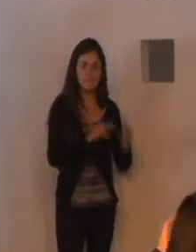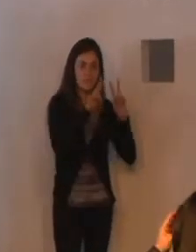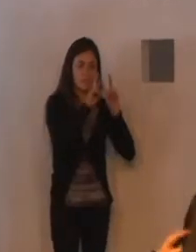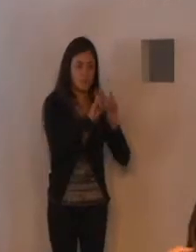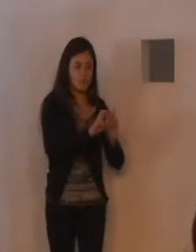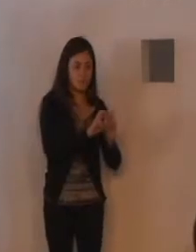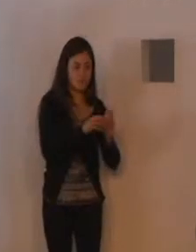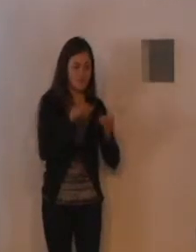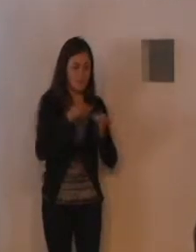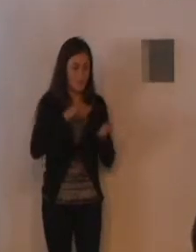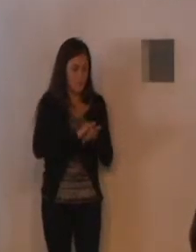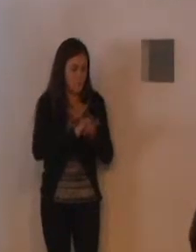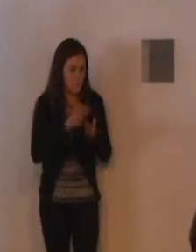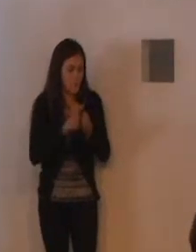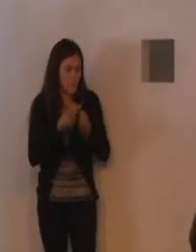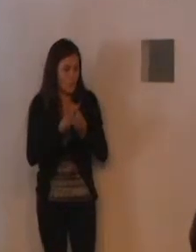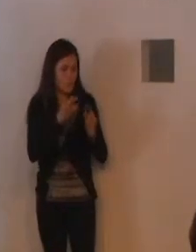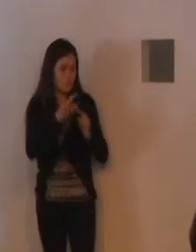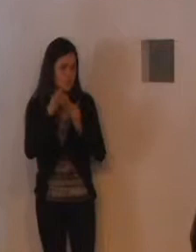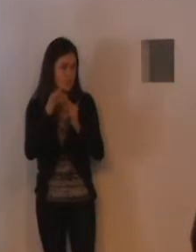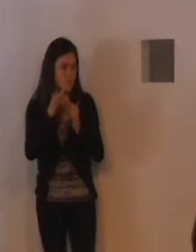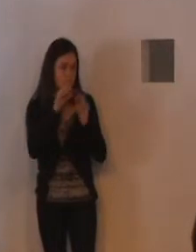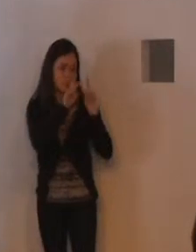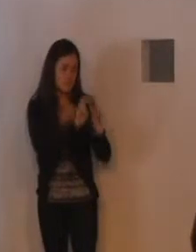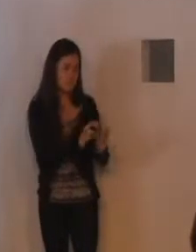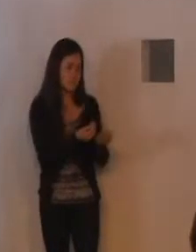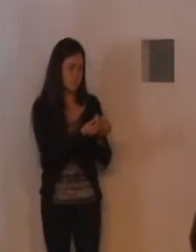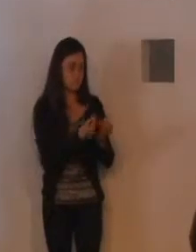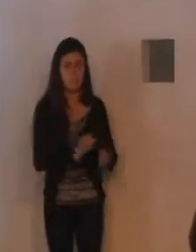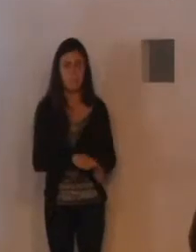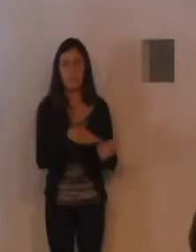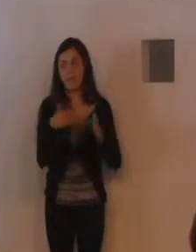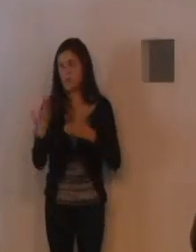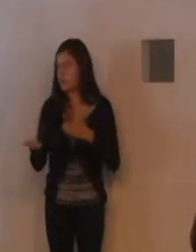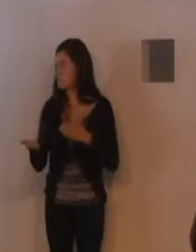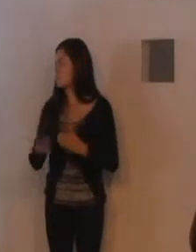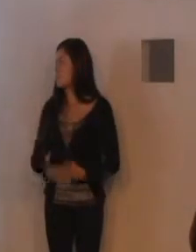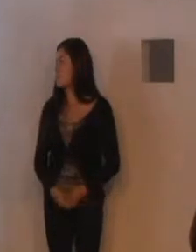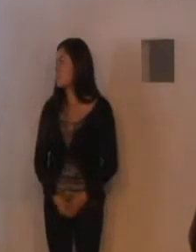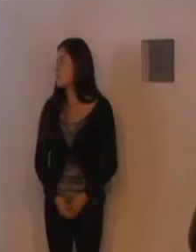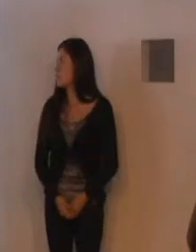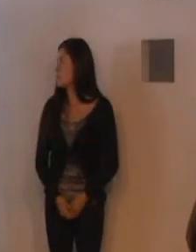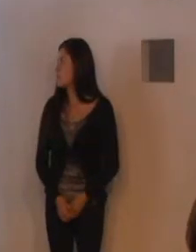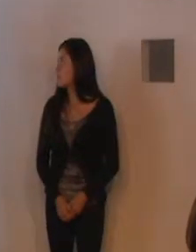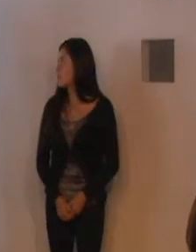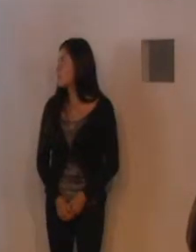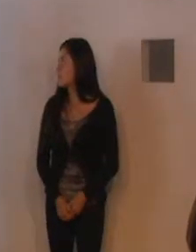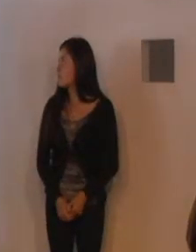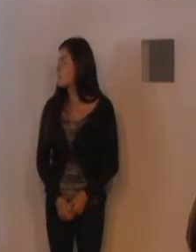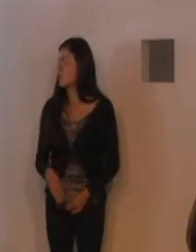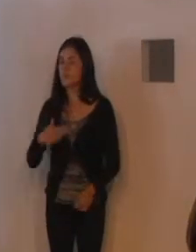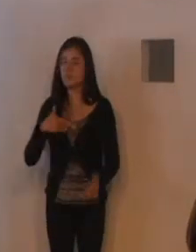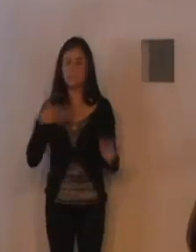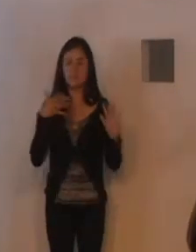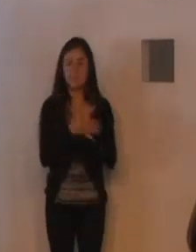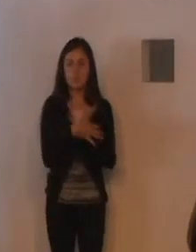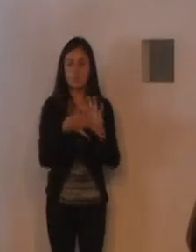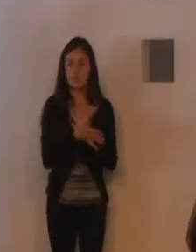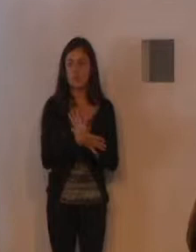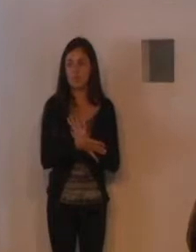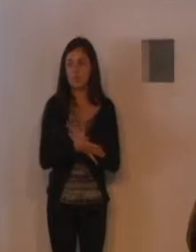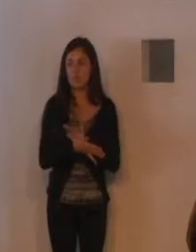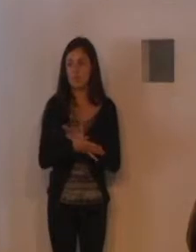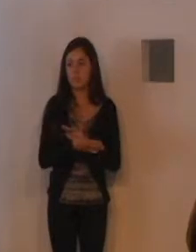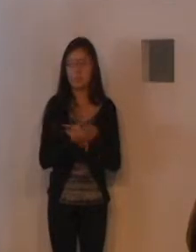el desarrollo de la especialización. Bueno, ahora sí, vamos,